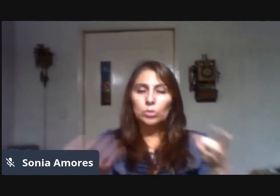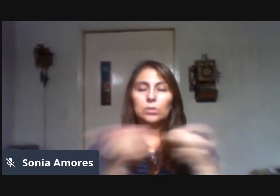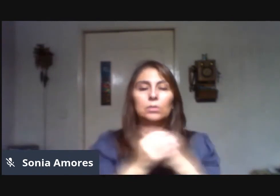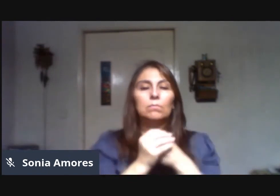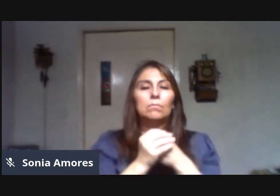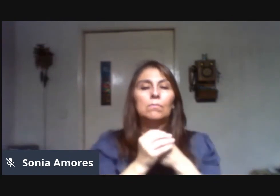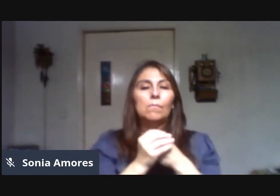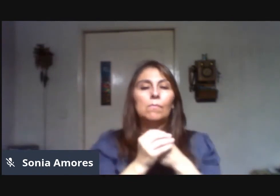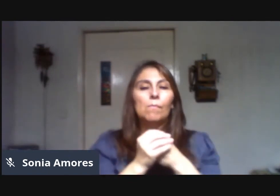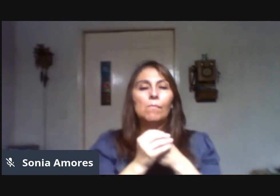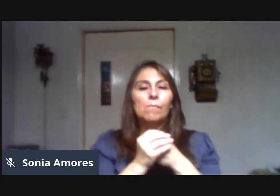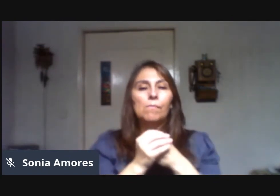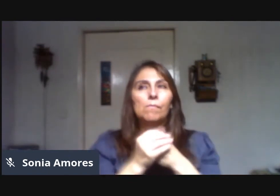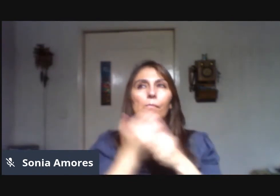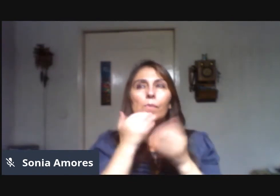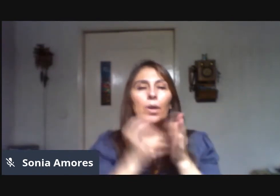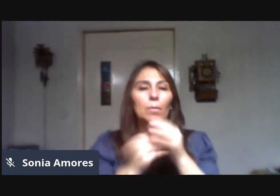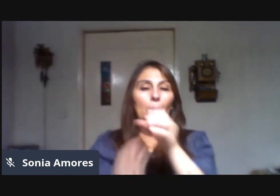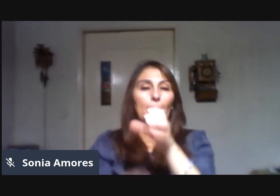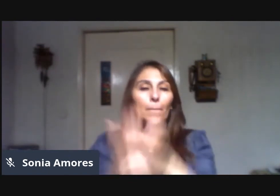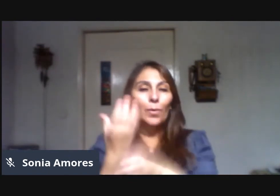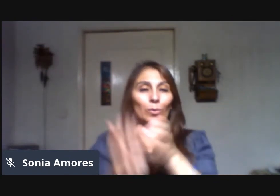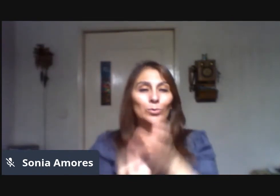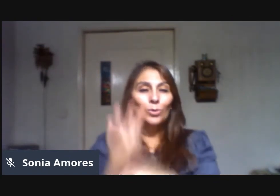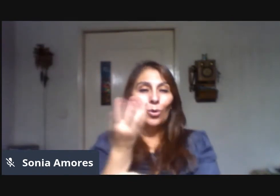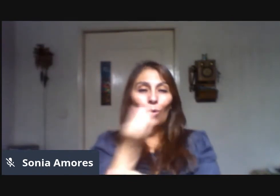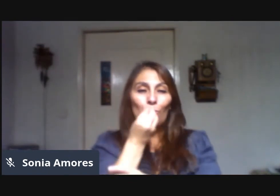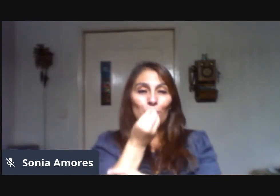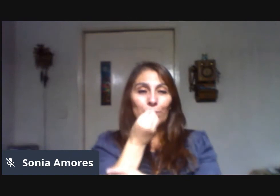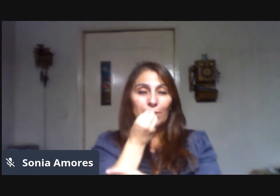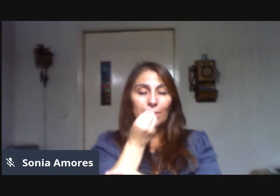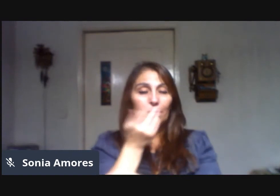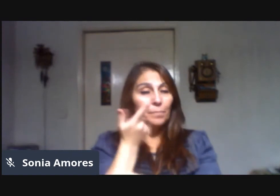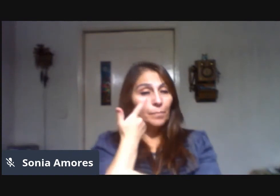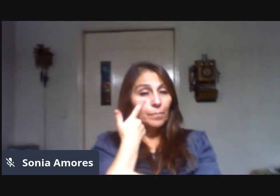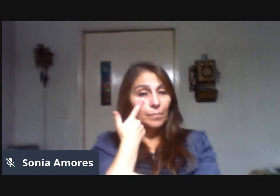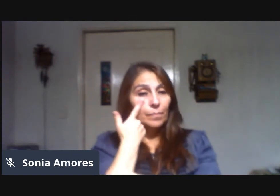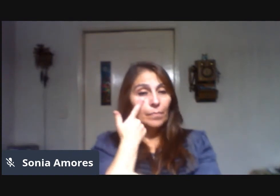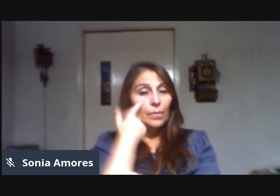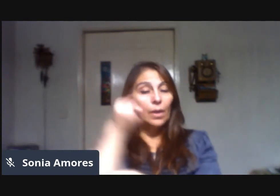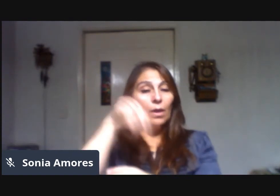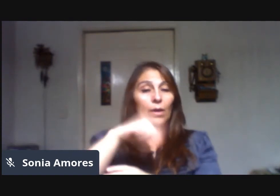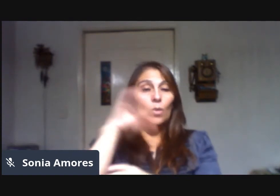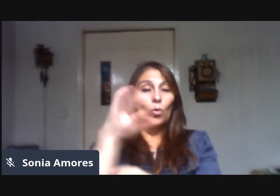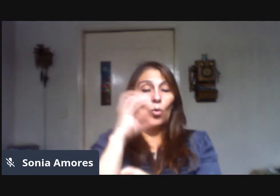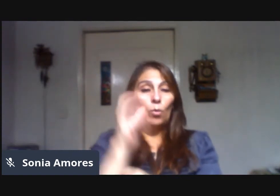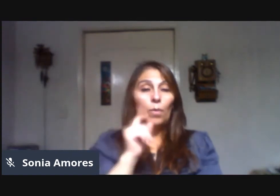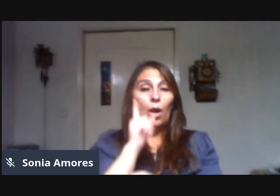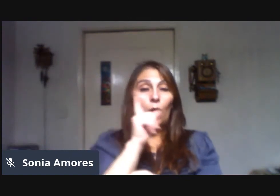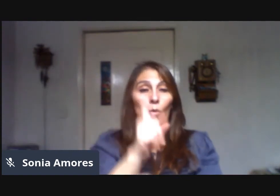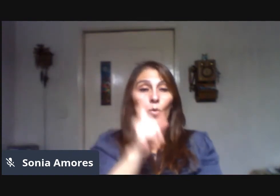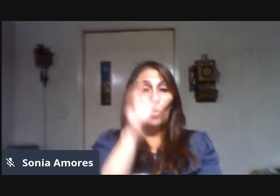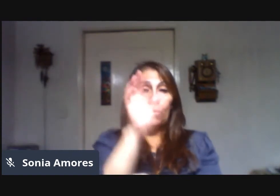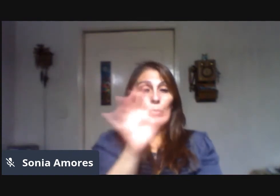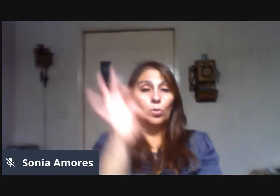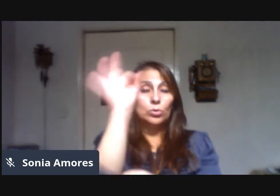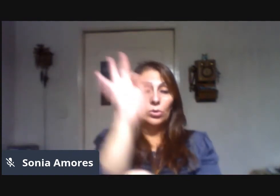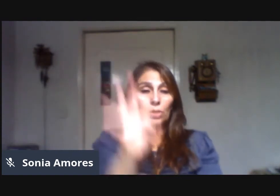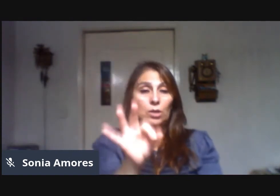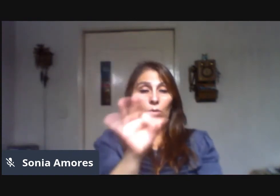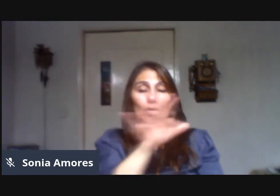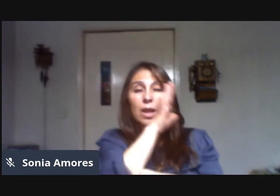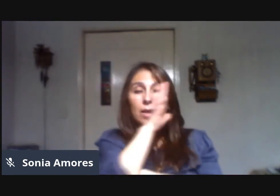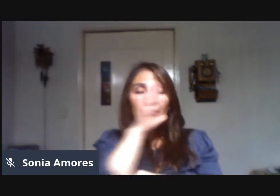producción de alimentos. Hay que tener en cuenta que en Colombia el 1% de las fincas más